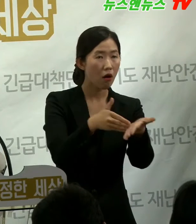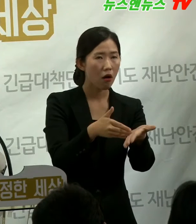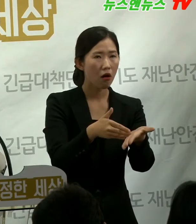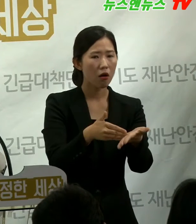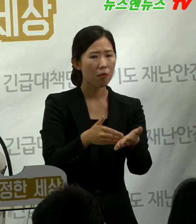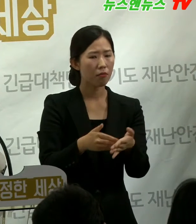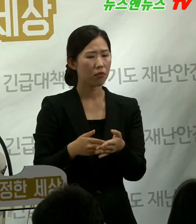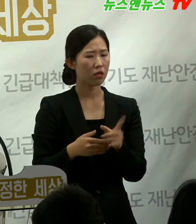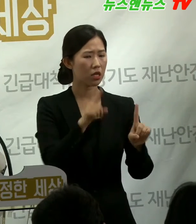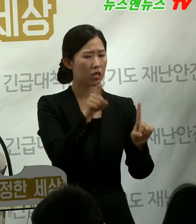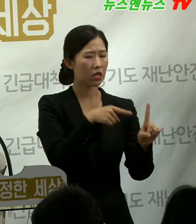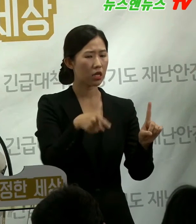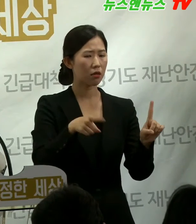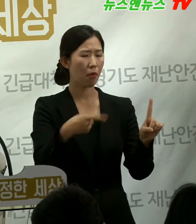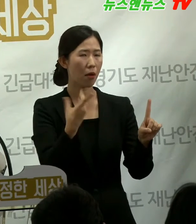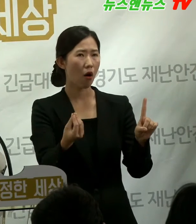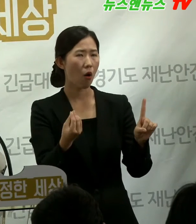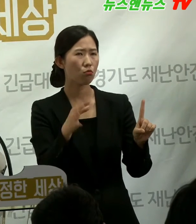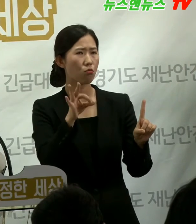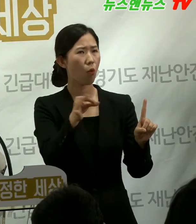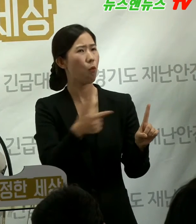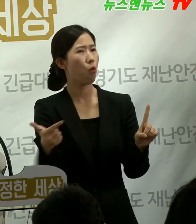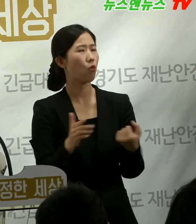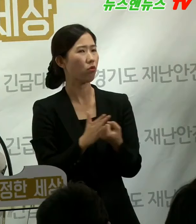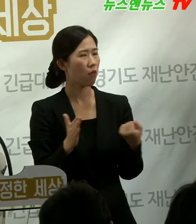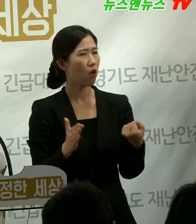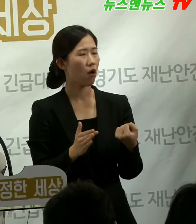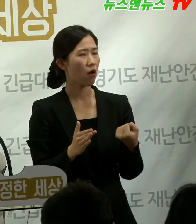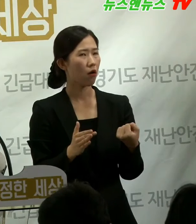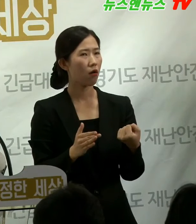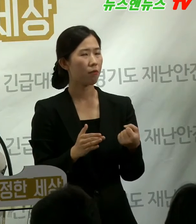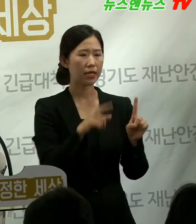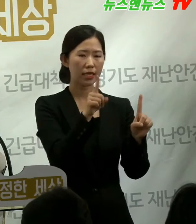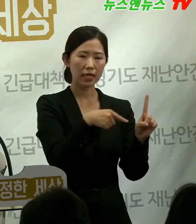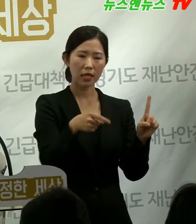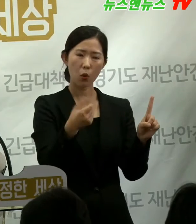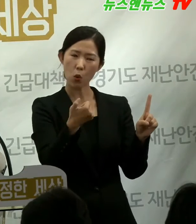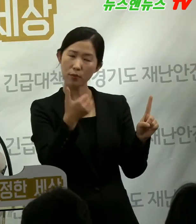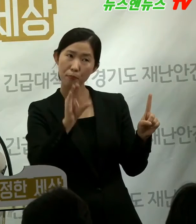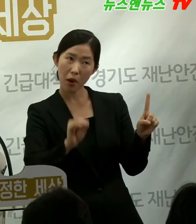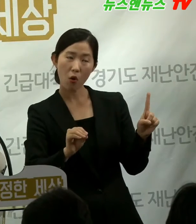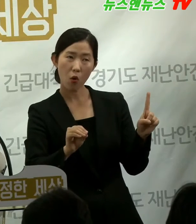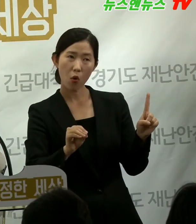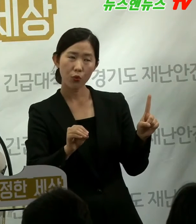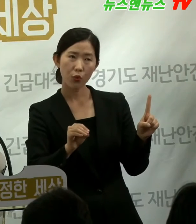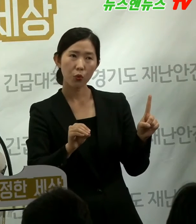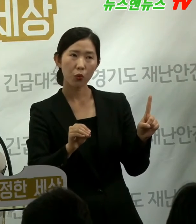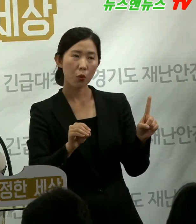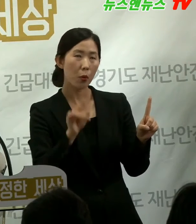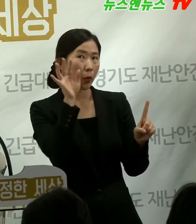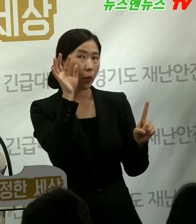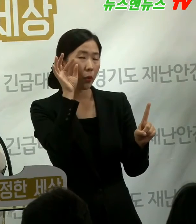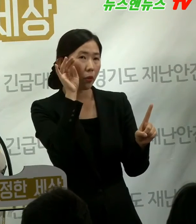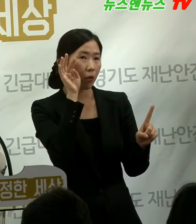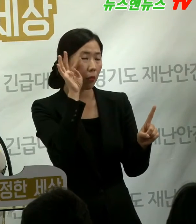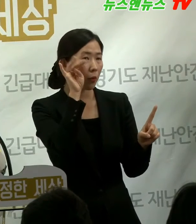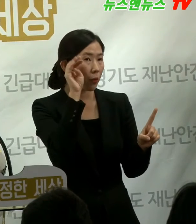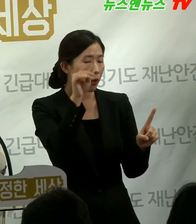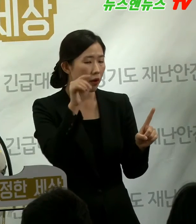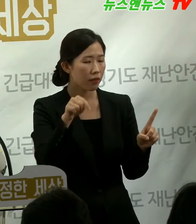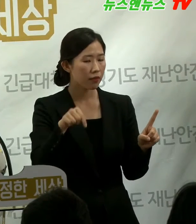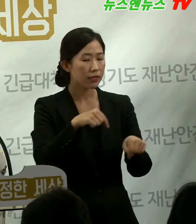커가지고 한 50만 원 정도를 수개월 안에 쓸 수 있는 뭐 이런 상품권이나 이런 걸로다가 지급하는